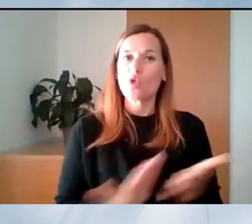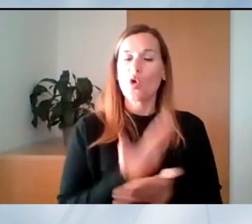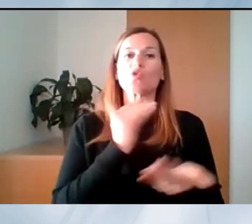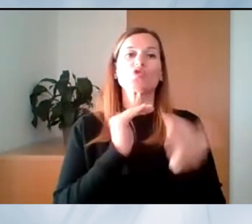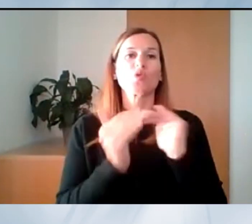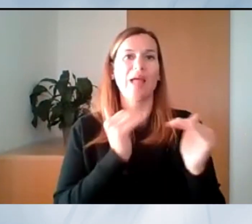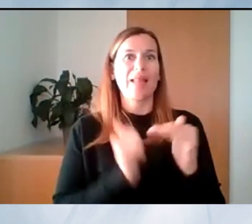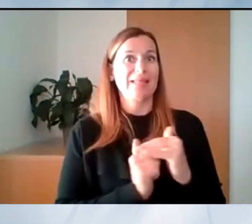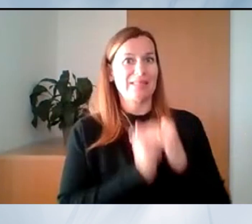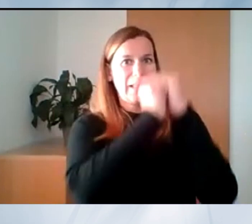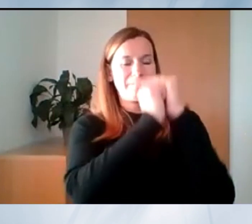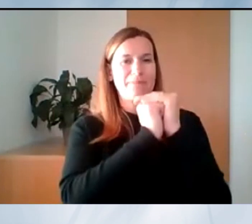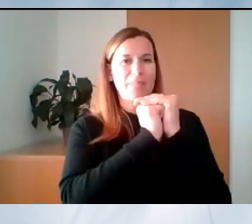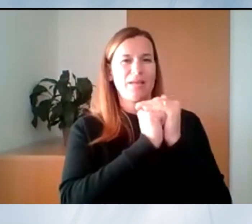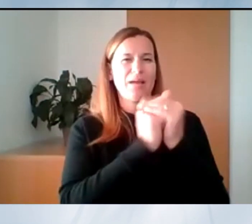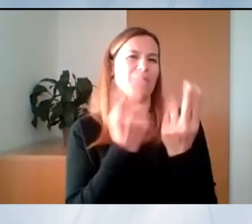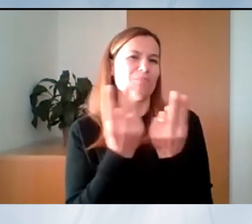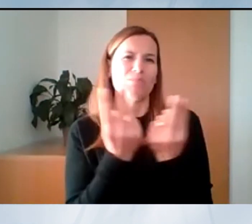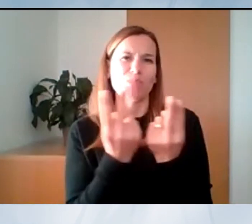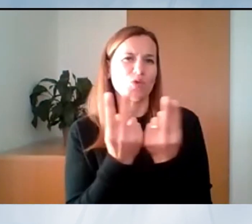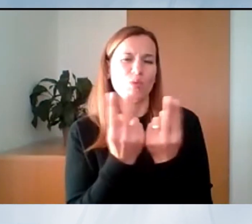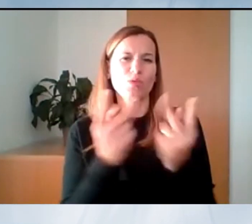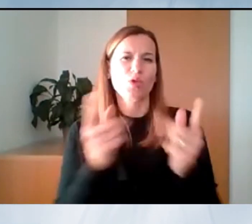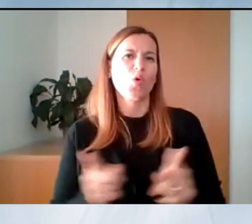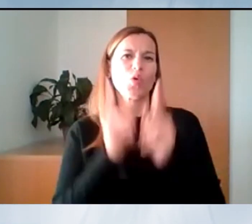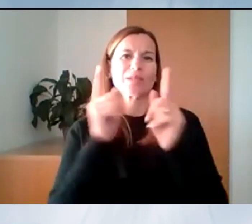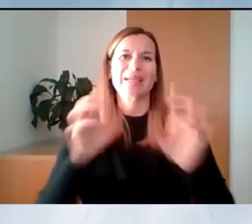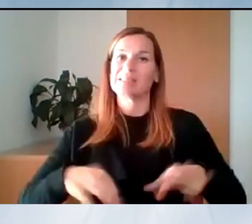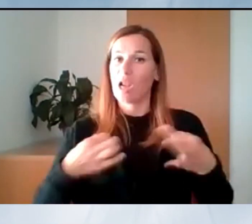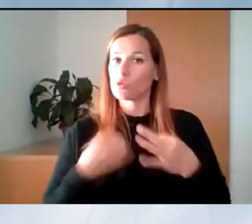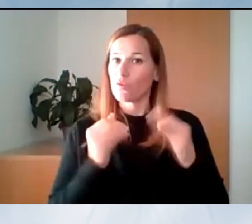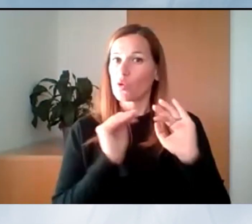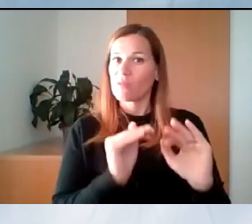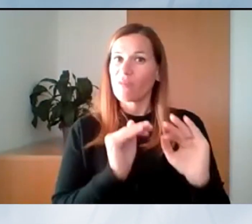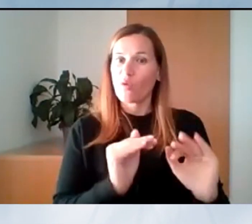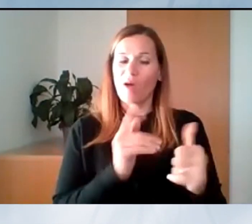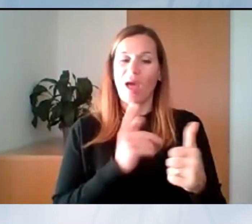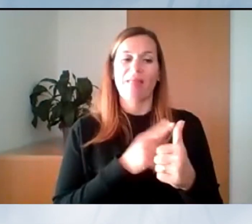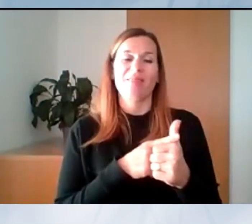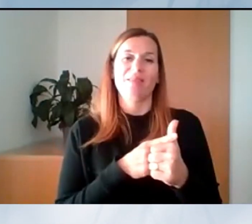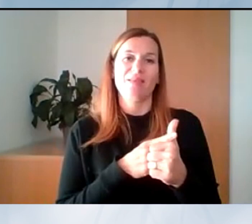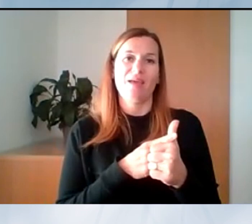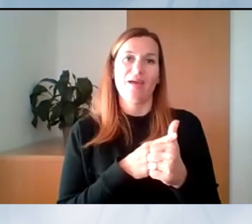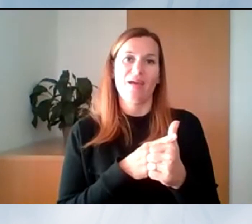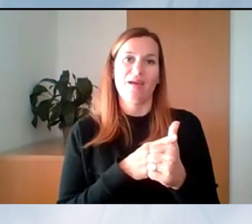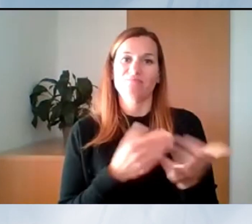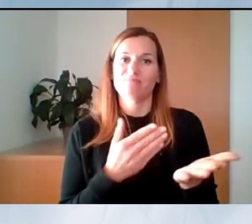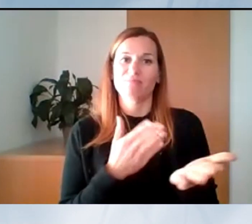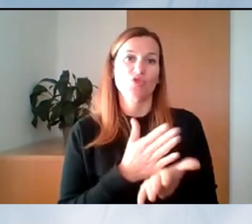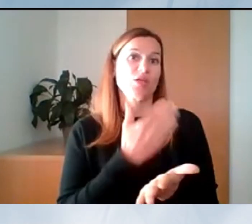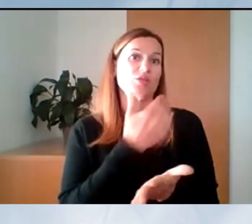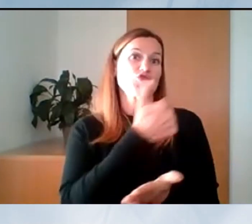dal nov socialni steber. Zelo podoben socialni steber, kot je zdravstveno zavarovanje,